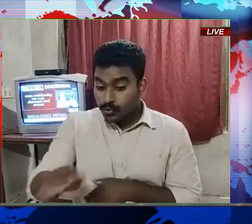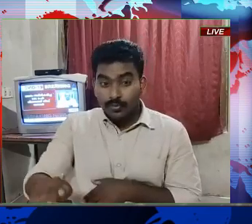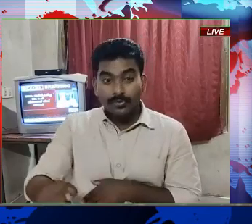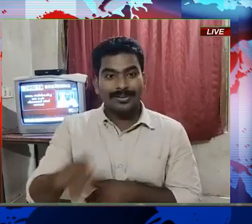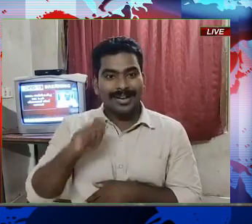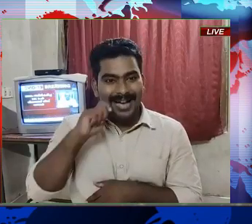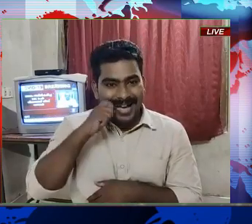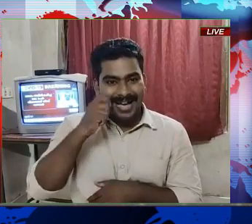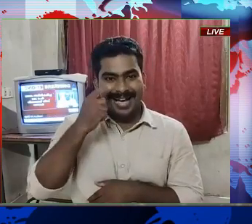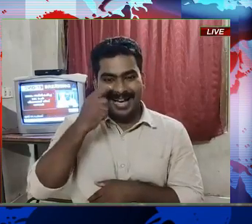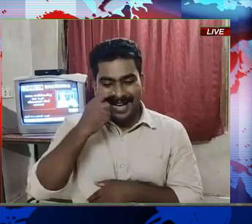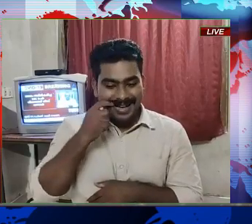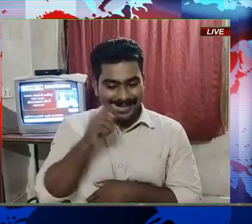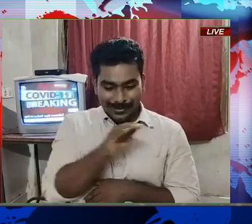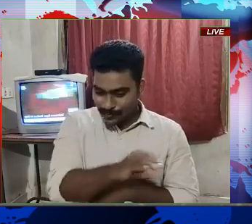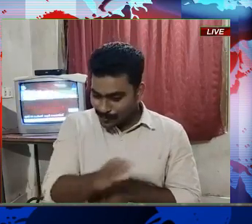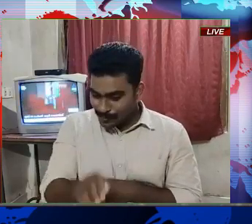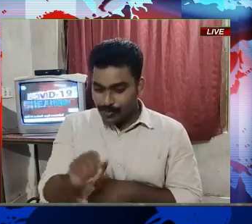ഇതിനു വേണ്ടി വ്യാപകമായി